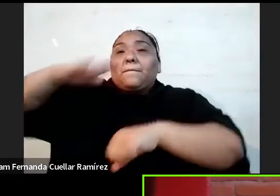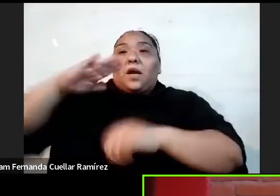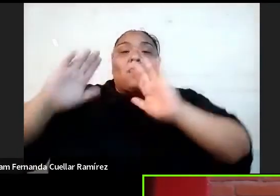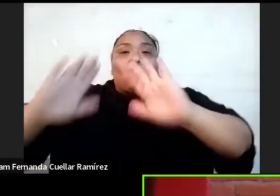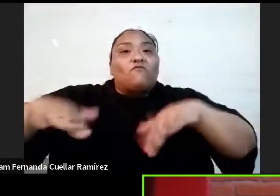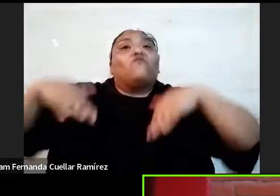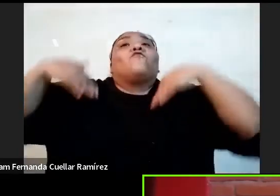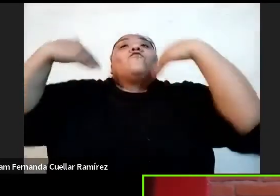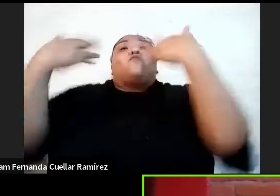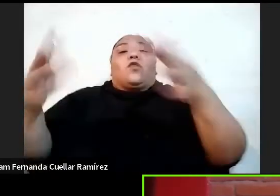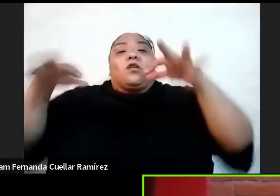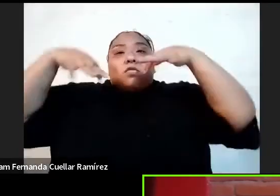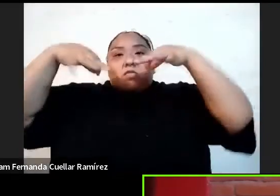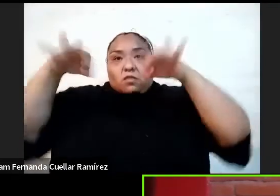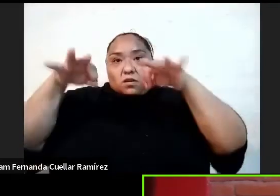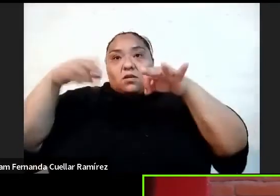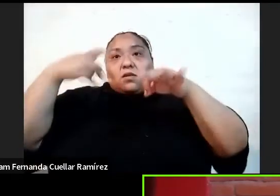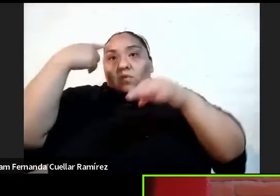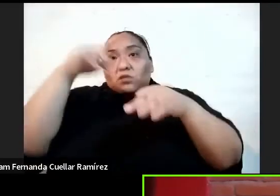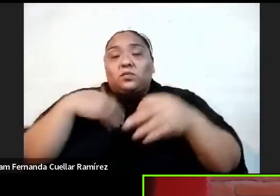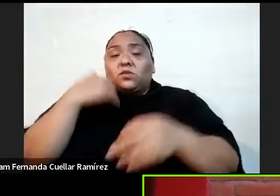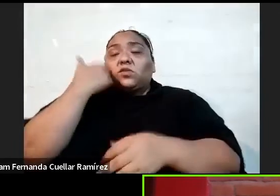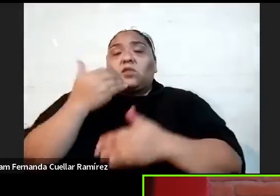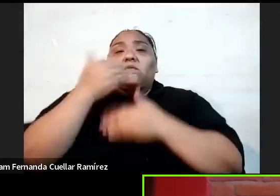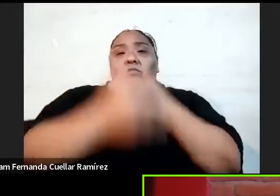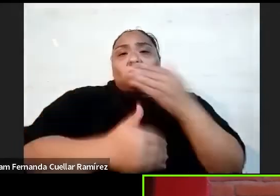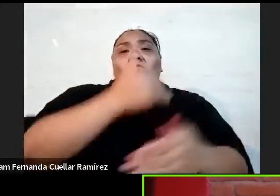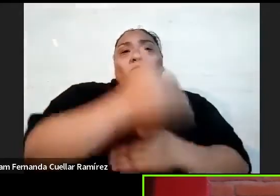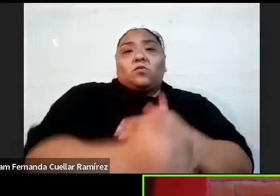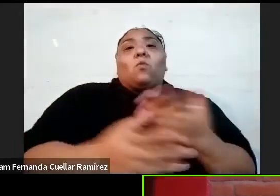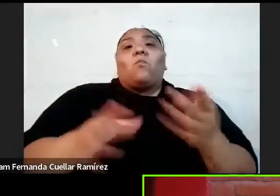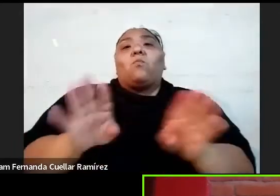más o menos ha ido desarrollándose